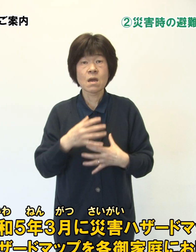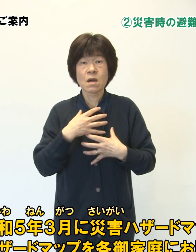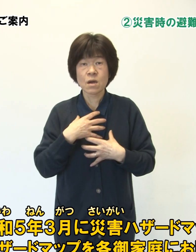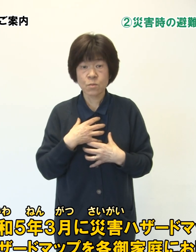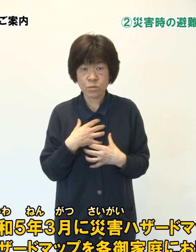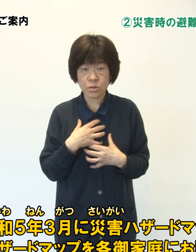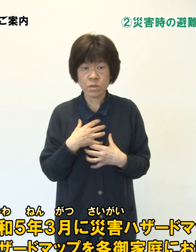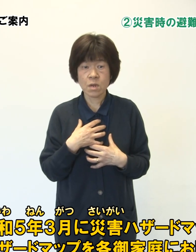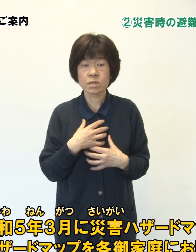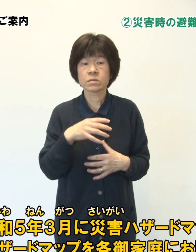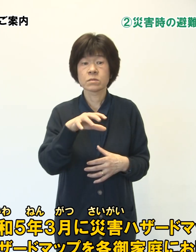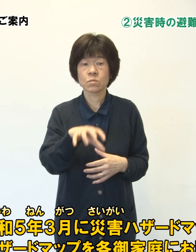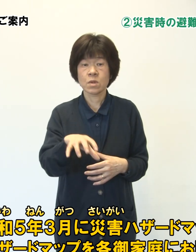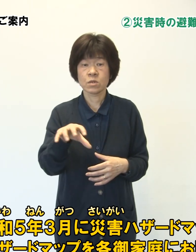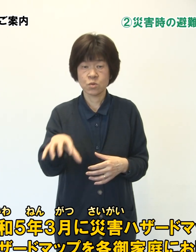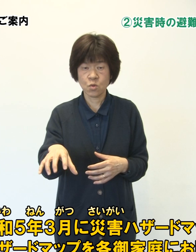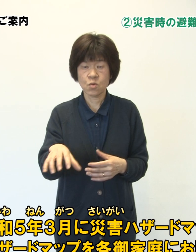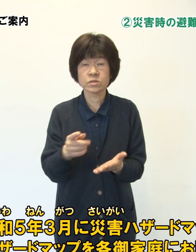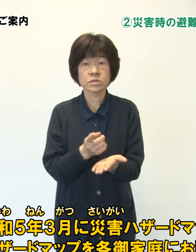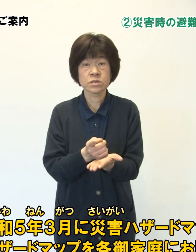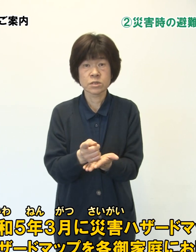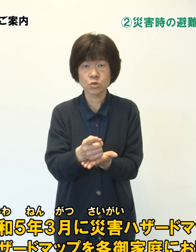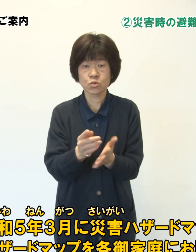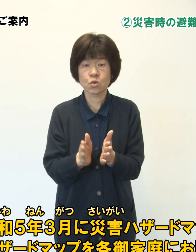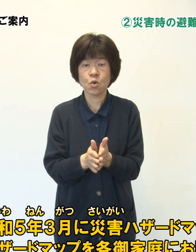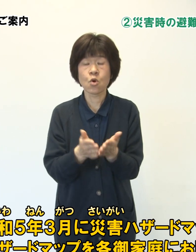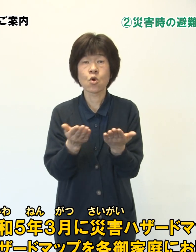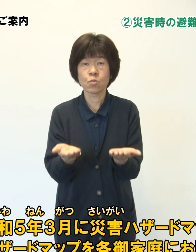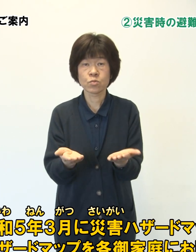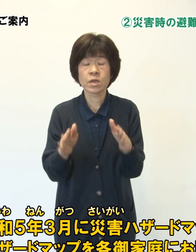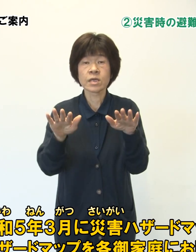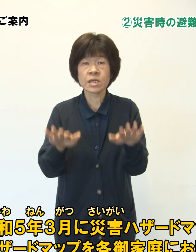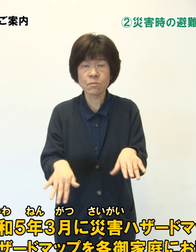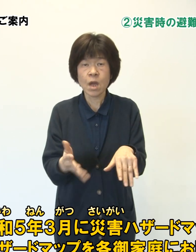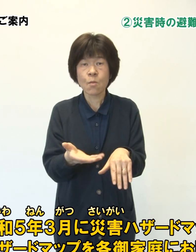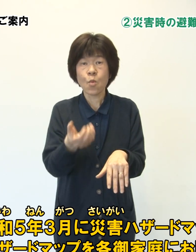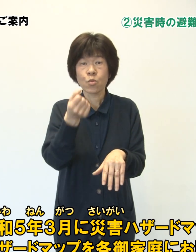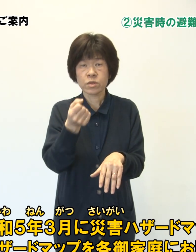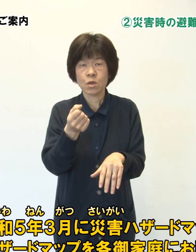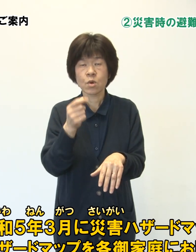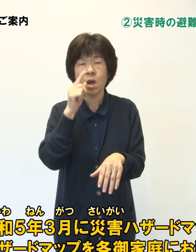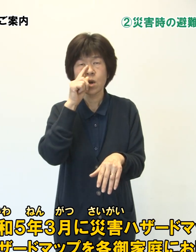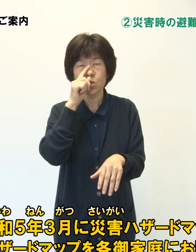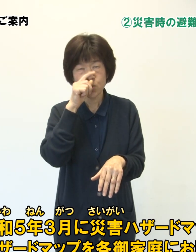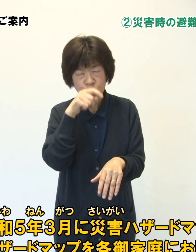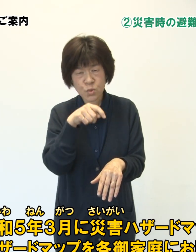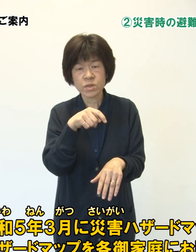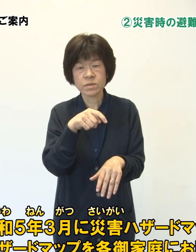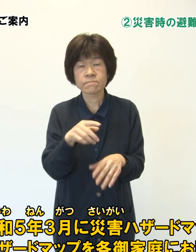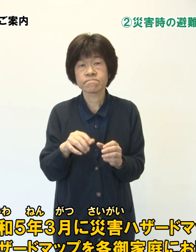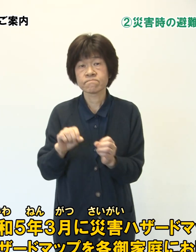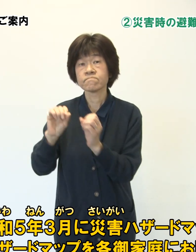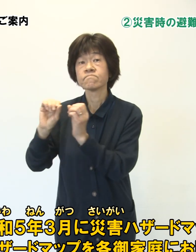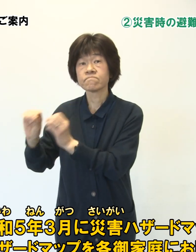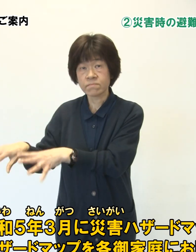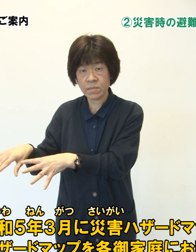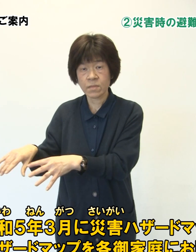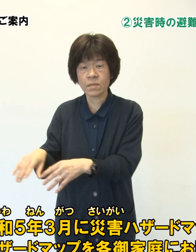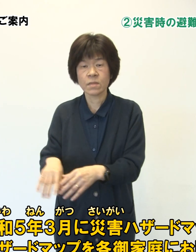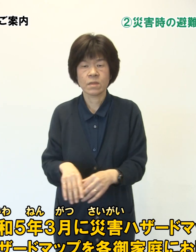上田市では令和5年3月に災害ハザードマップを更新し、最新の災害ハザードマ